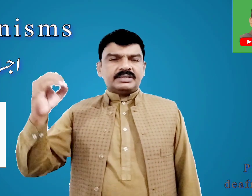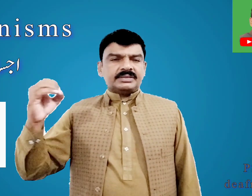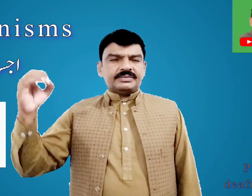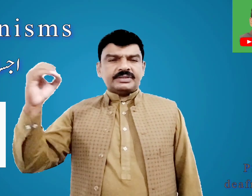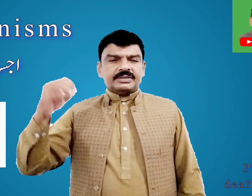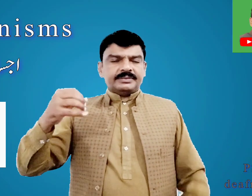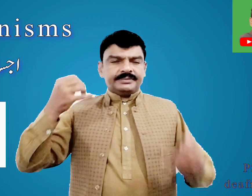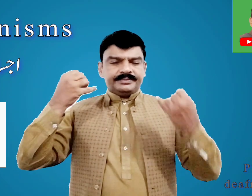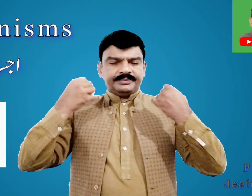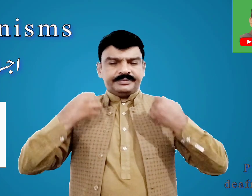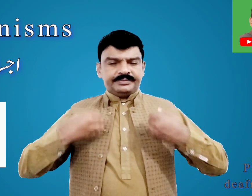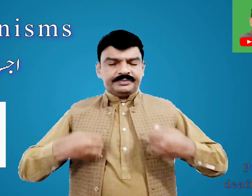organisms